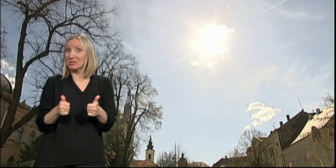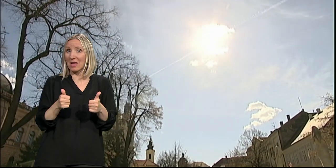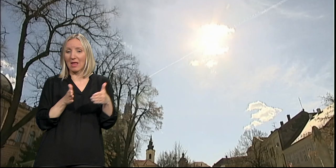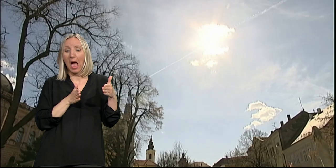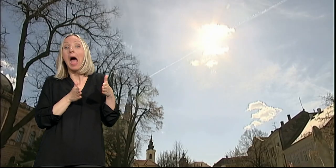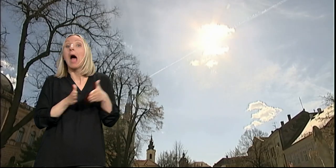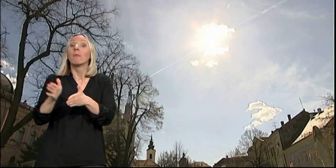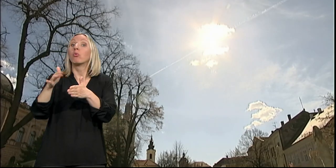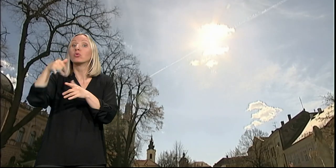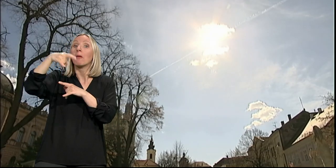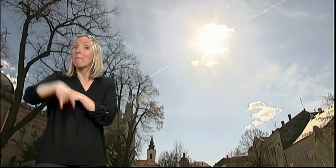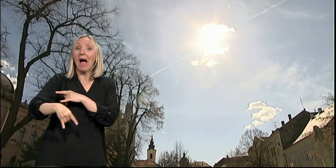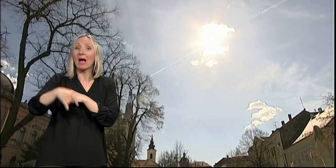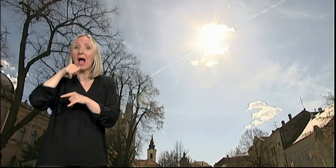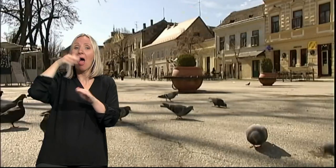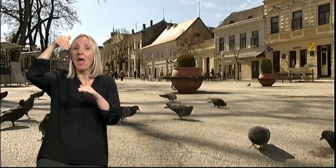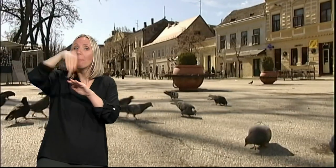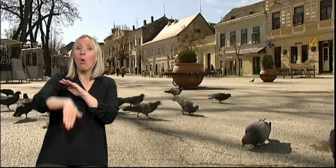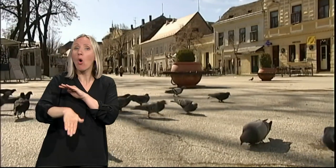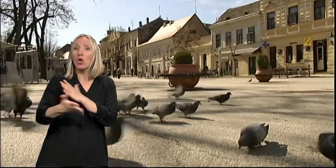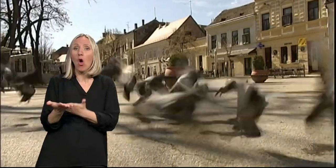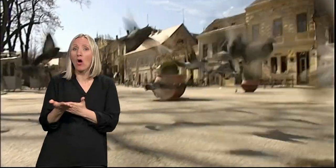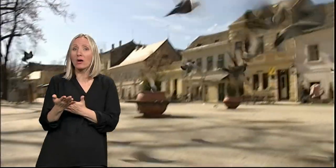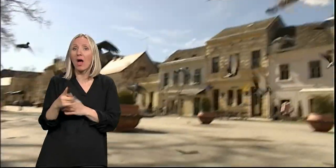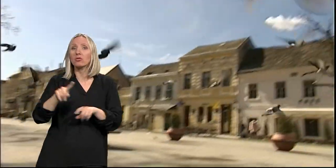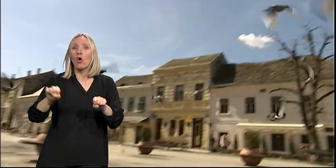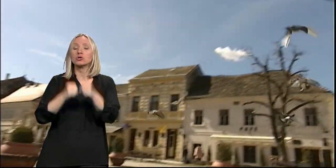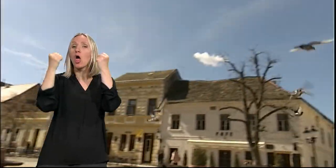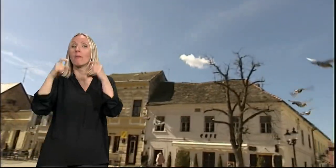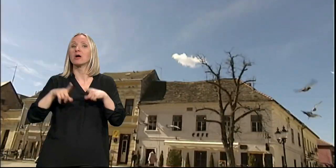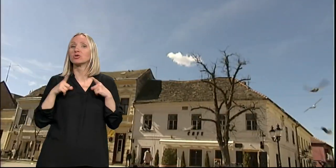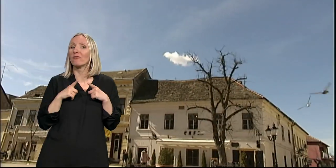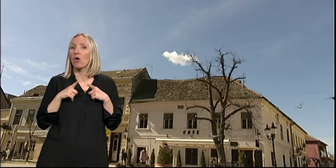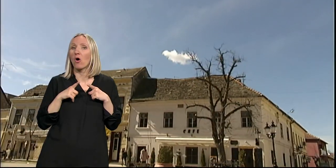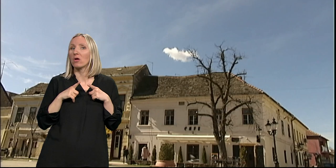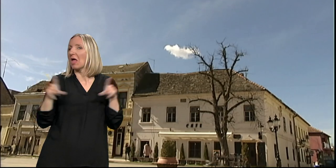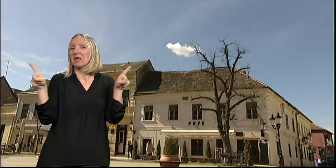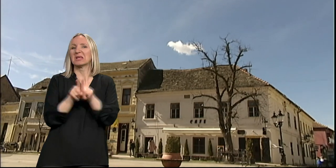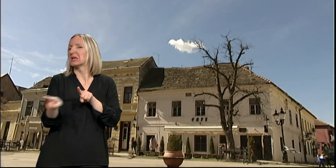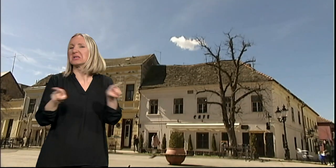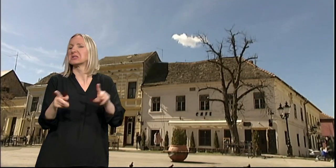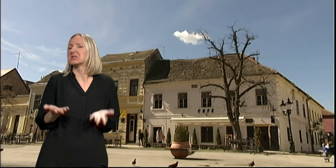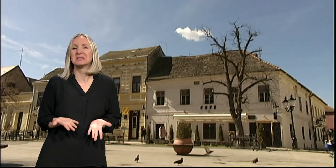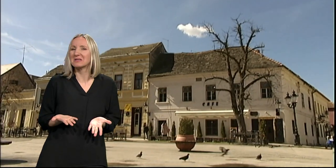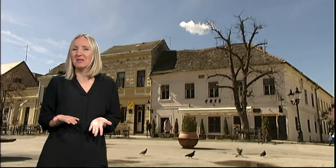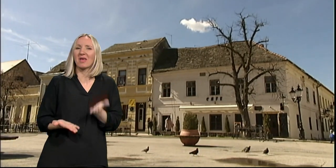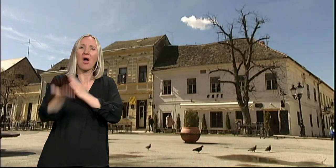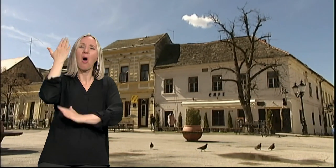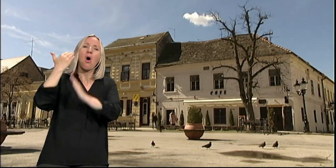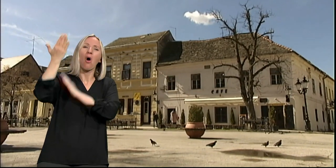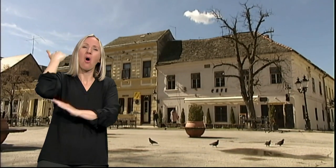do pakla i ponora, put do sloma, od uvek je bio